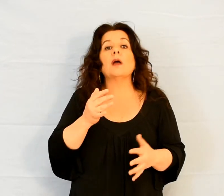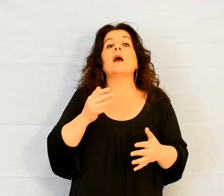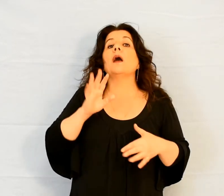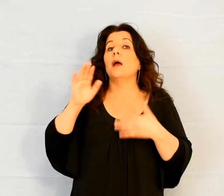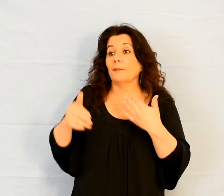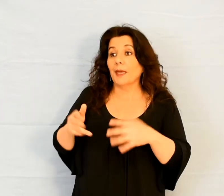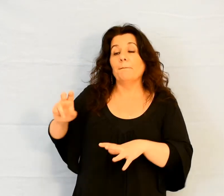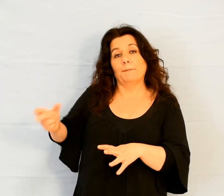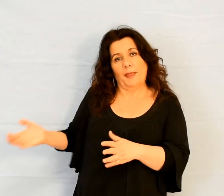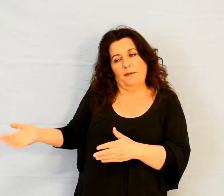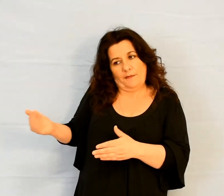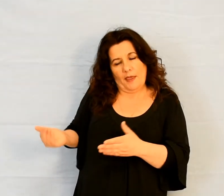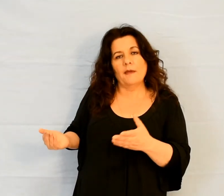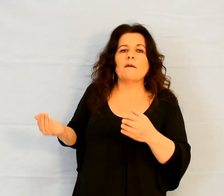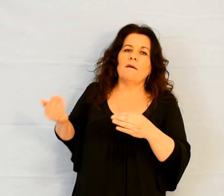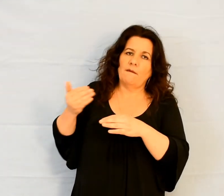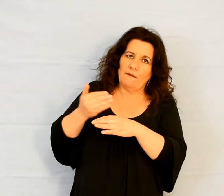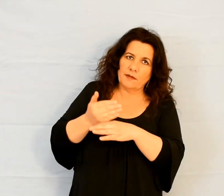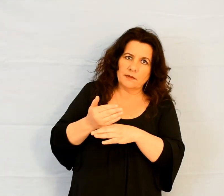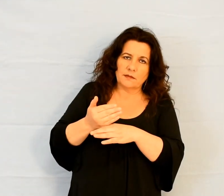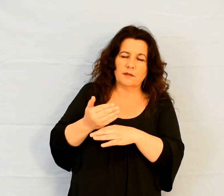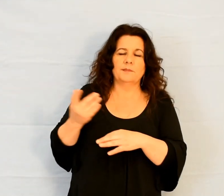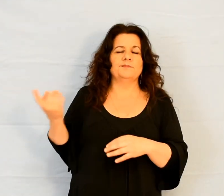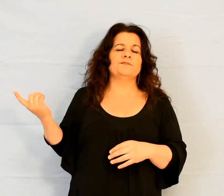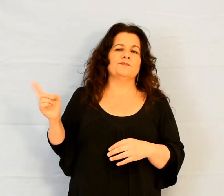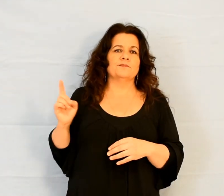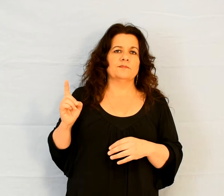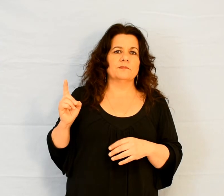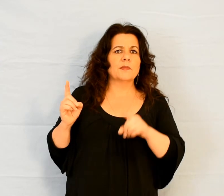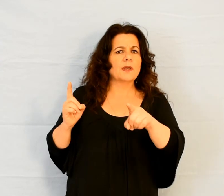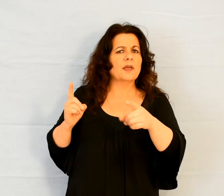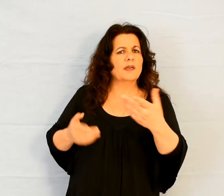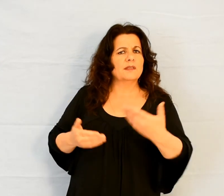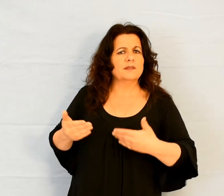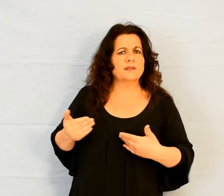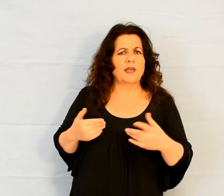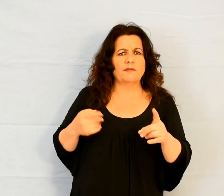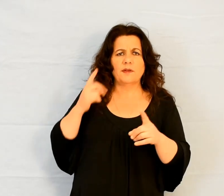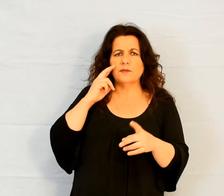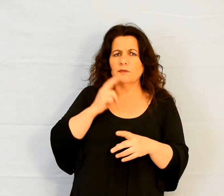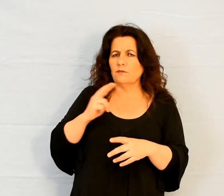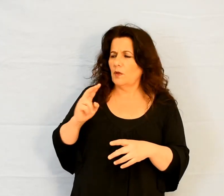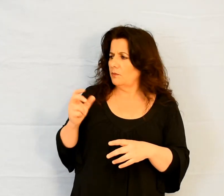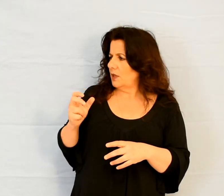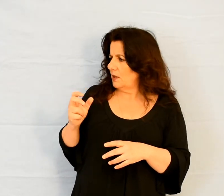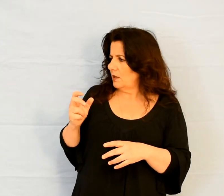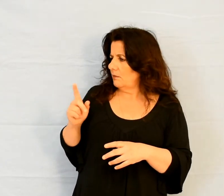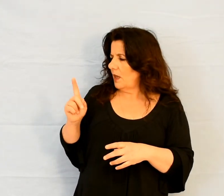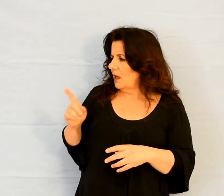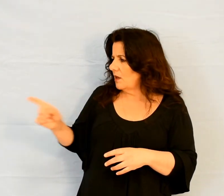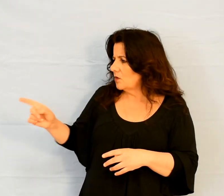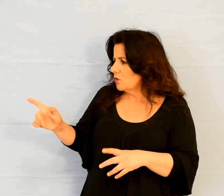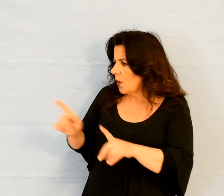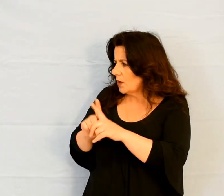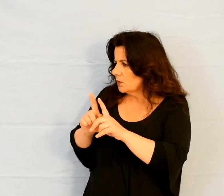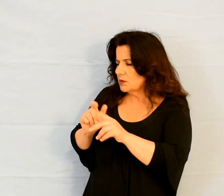Cette jeune servante dit alors à Pierre : « N'es-tu pas toi aussi l'un des disciples de cet homme ? »